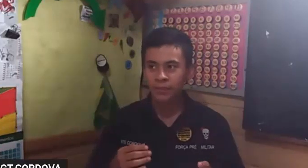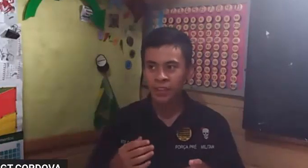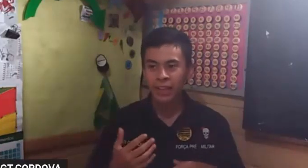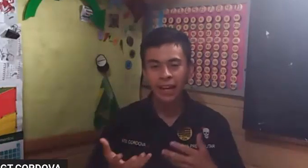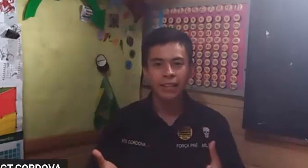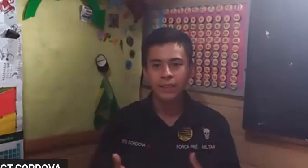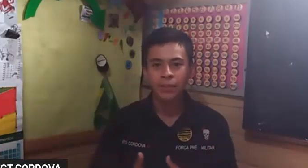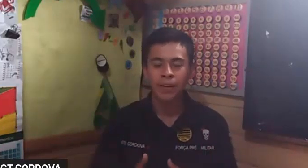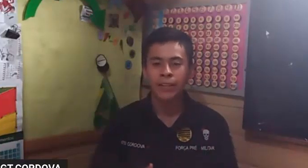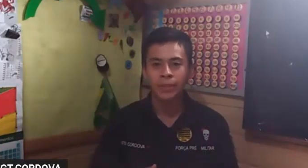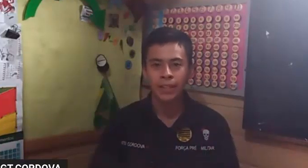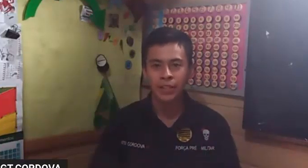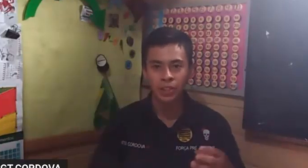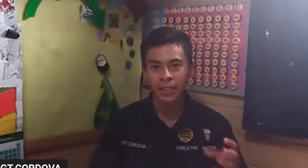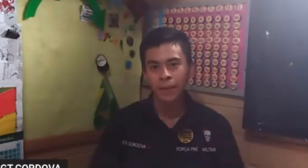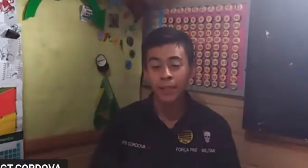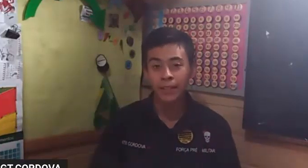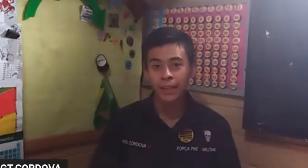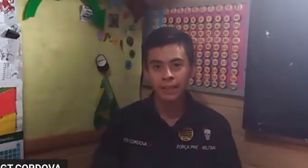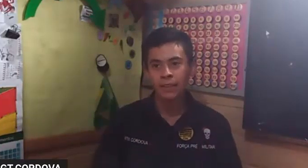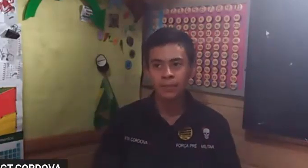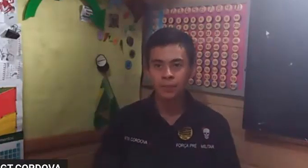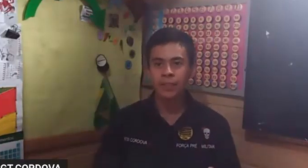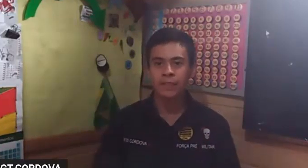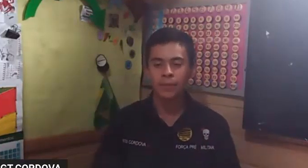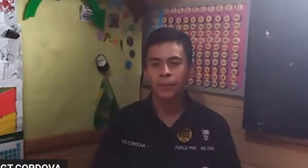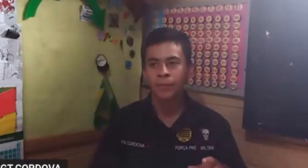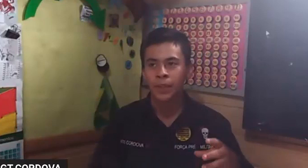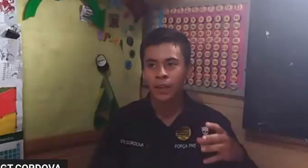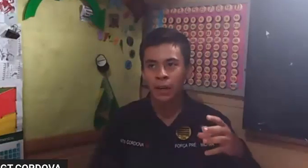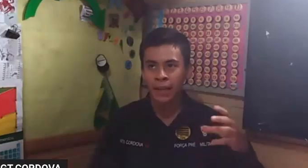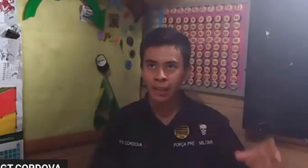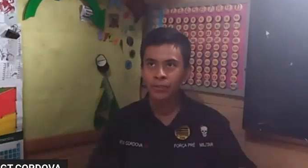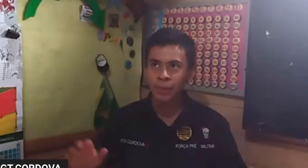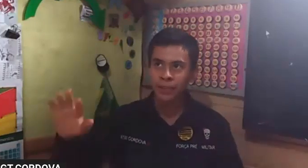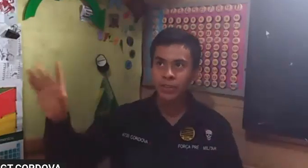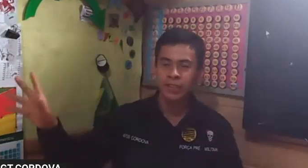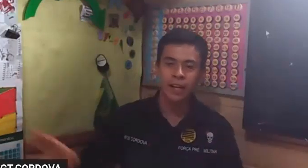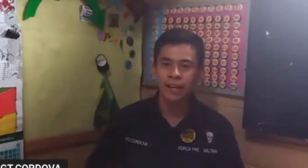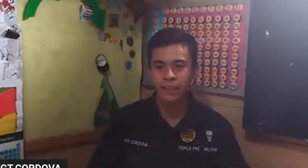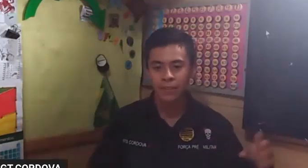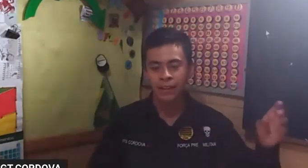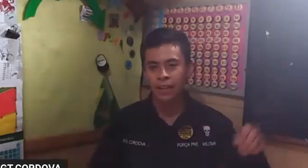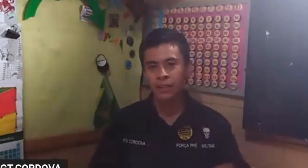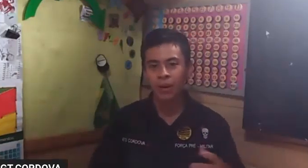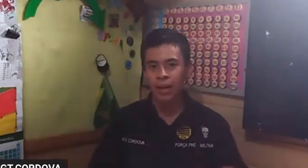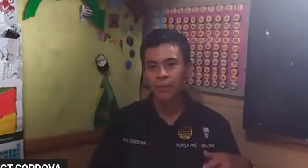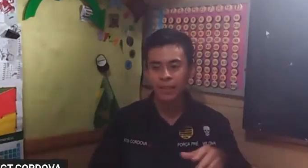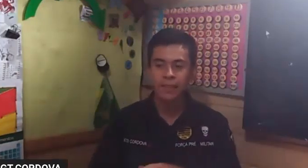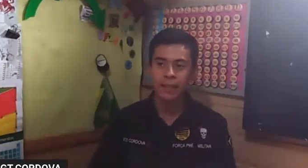não é nada comparado com o que a gente tem que aprender em Libras, por exemplo. Aquele alfabeto de sinais que vai estar ali o A, B, C